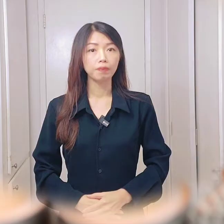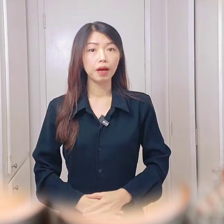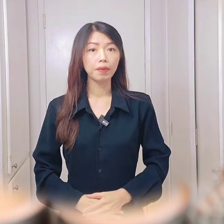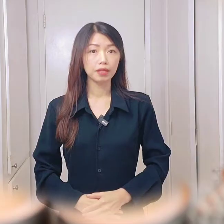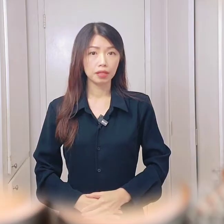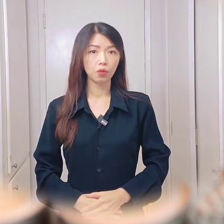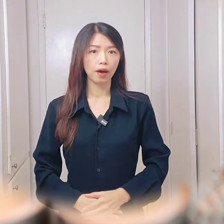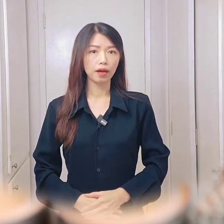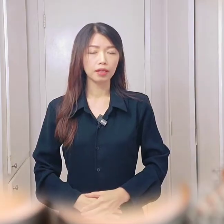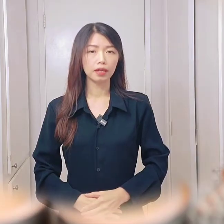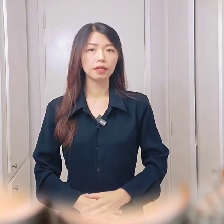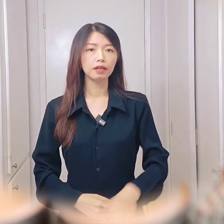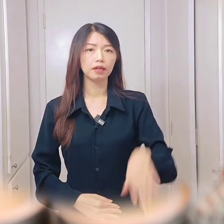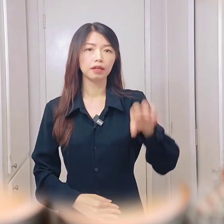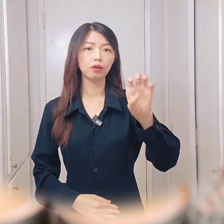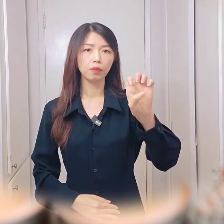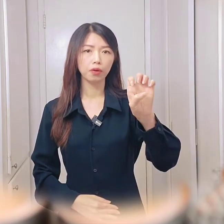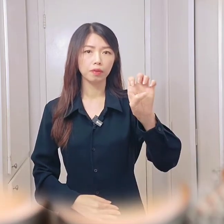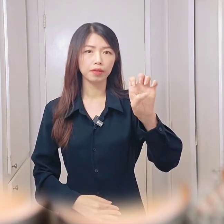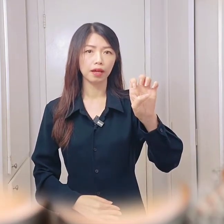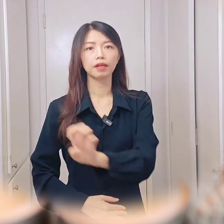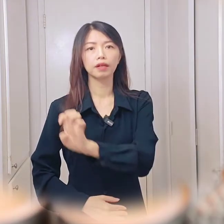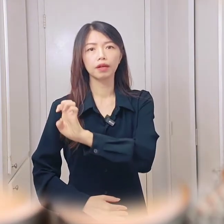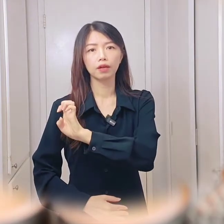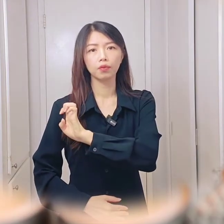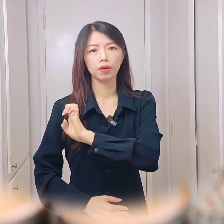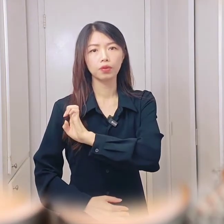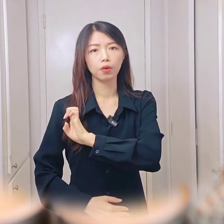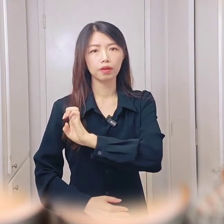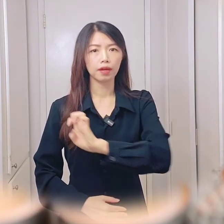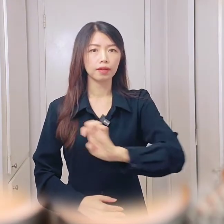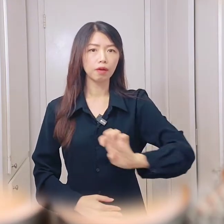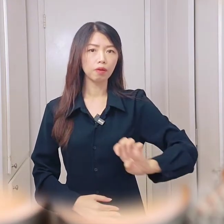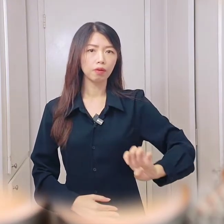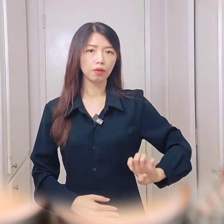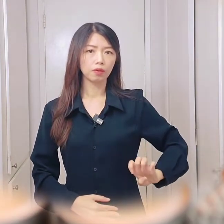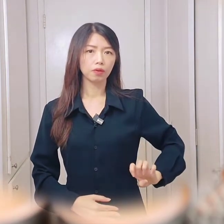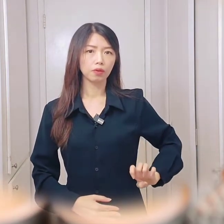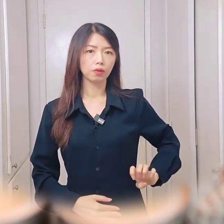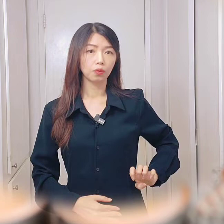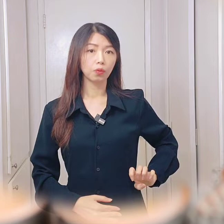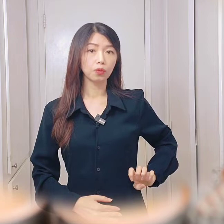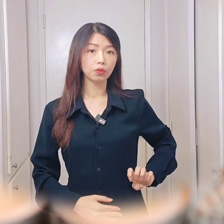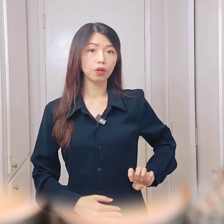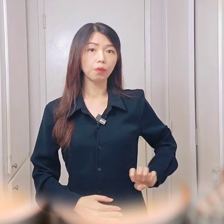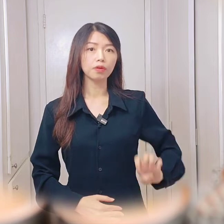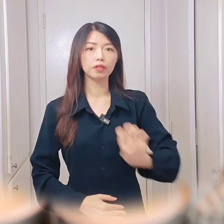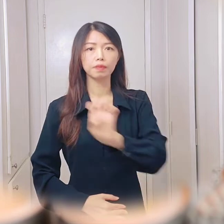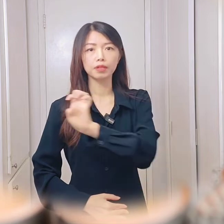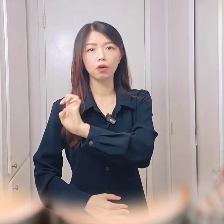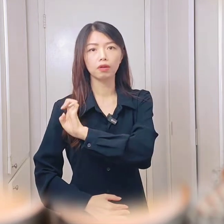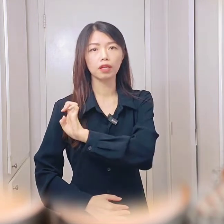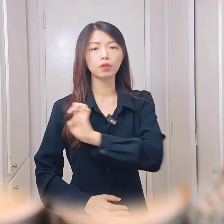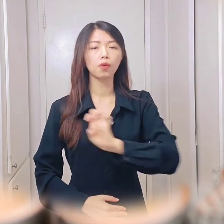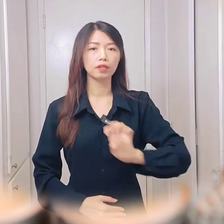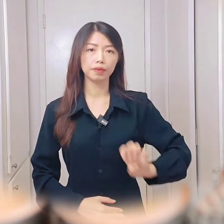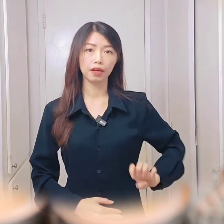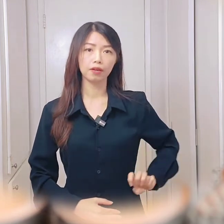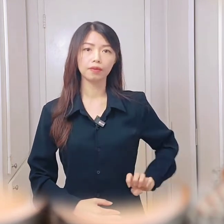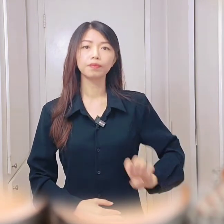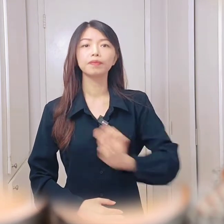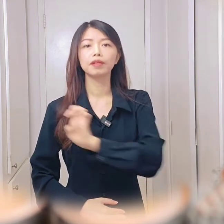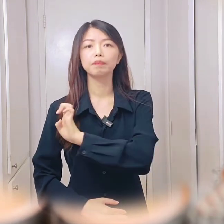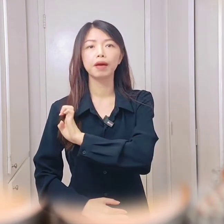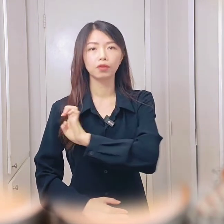임마누엘은 알파벳 G와 E를 이렇게 표현합니다. 왼쪽 어깨에서 오른쪽 옆구리쯤에서 이렇게 이동하시면